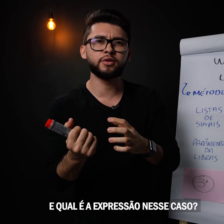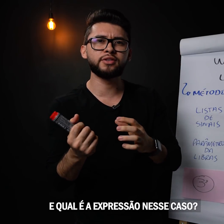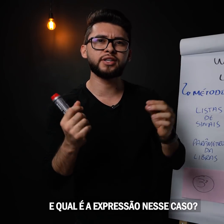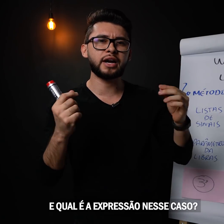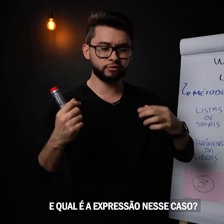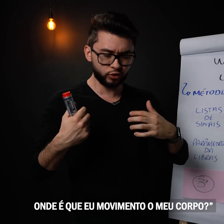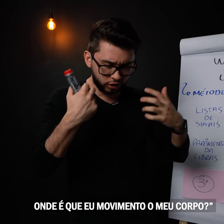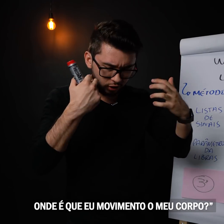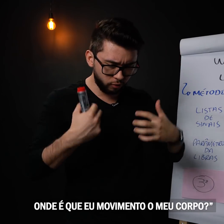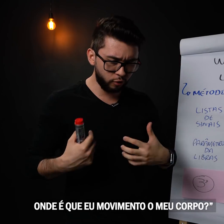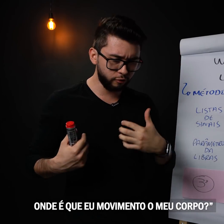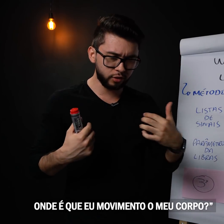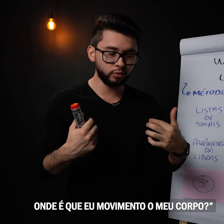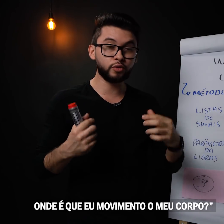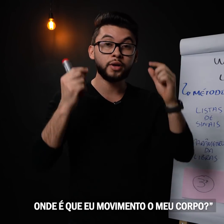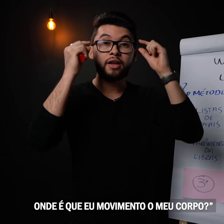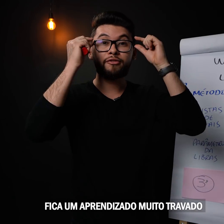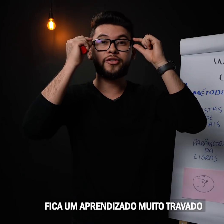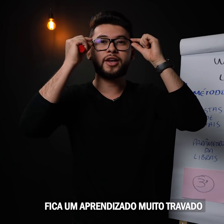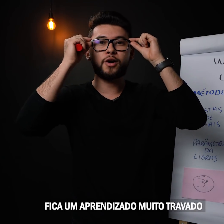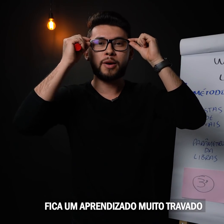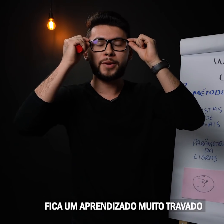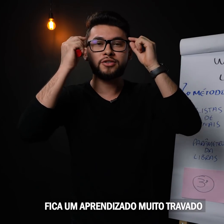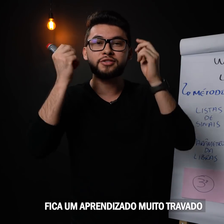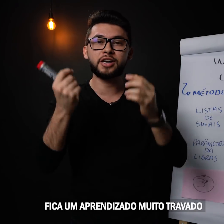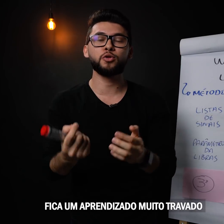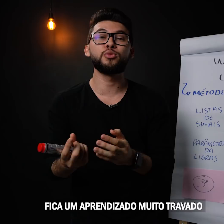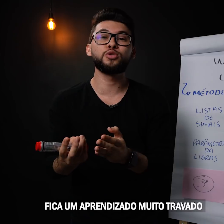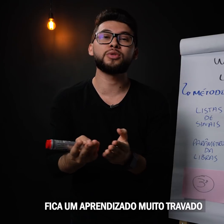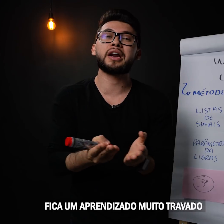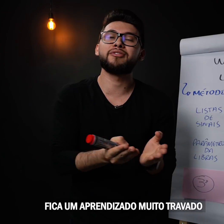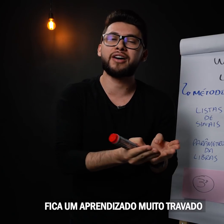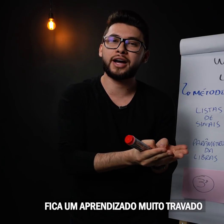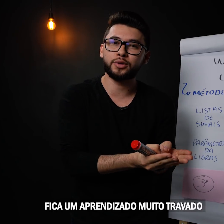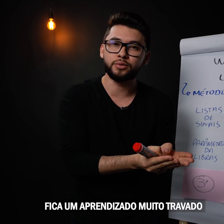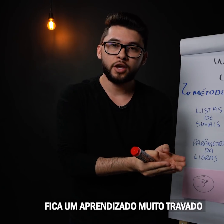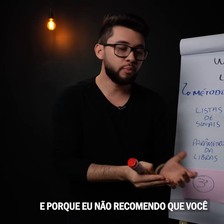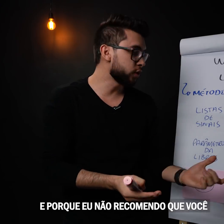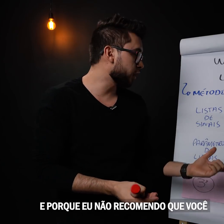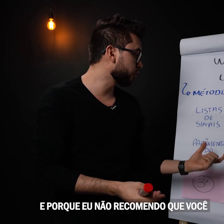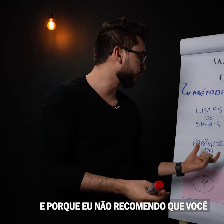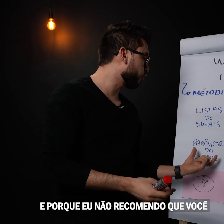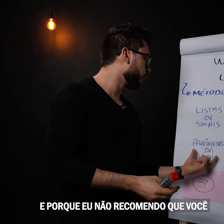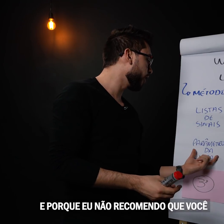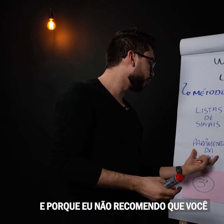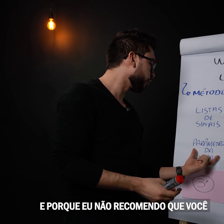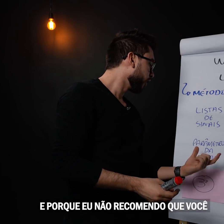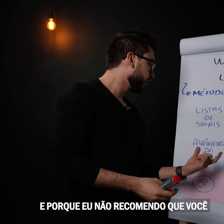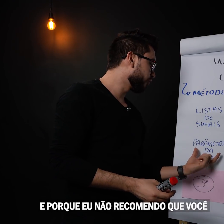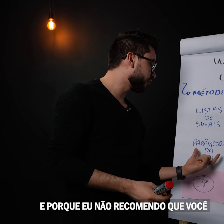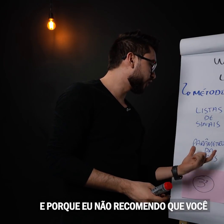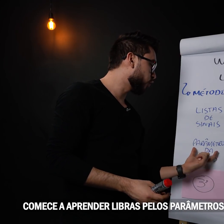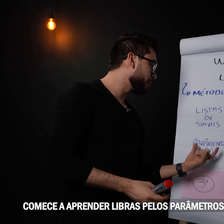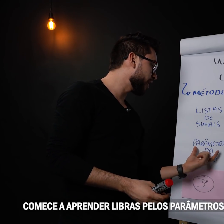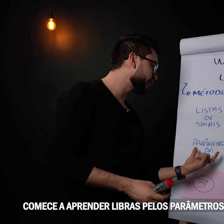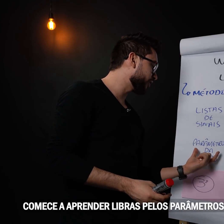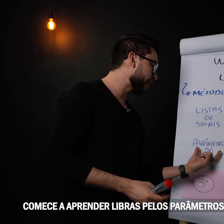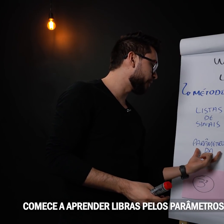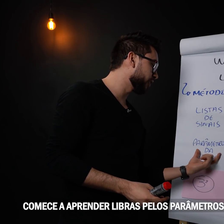nesse caso? Onde é que o movimento no... Fica um aprendizado muito travado. E por que eu não recomendo que você comece a aprender